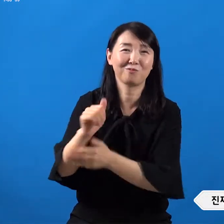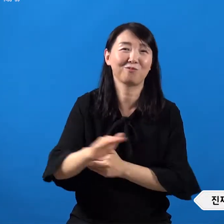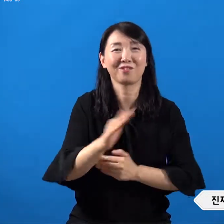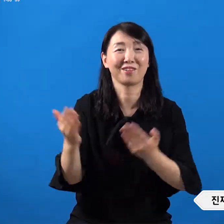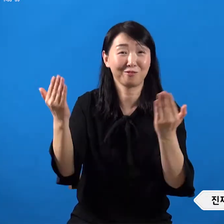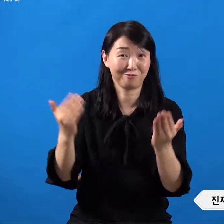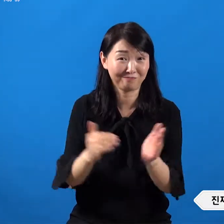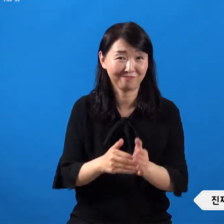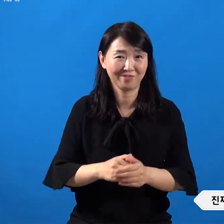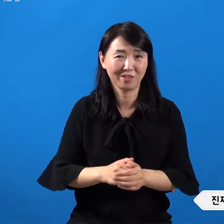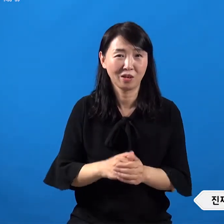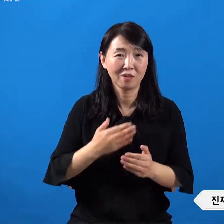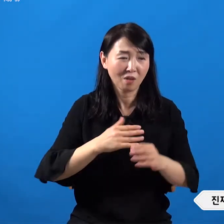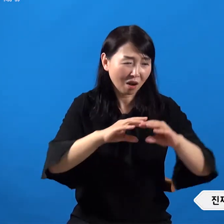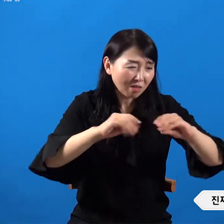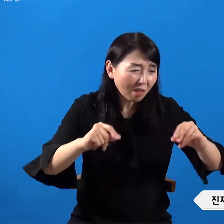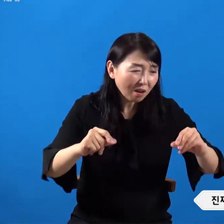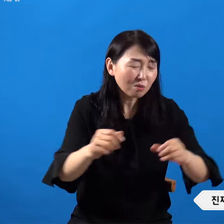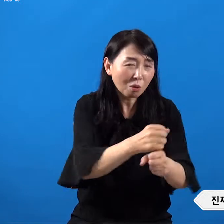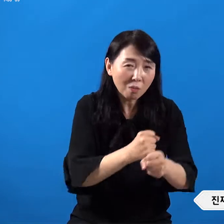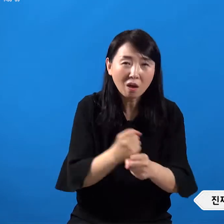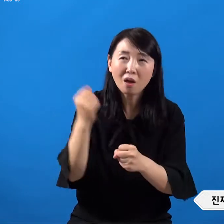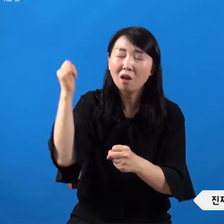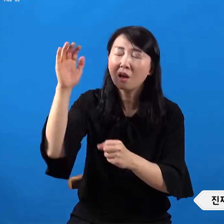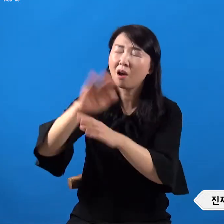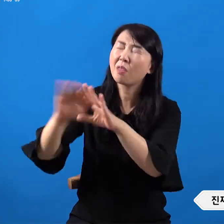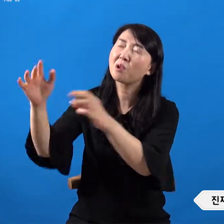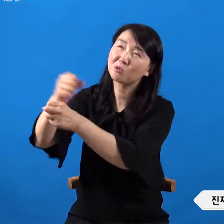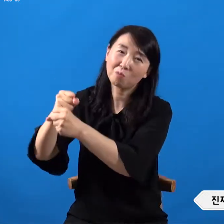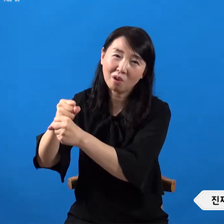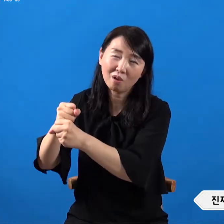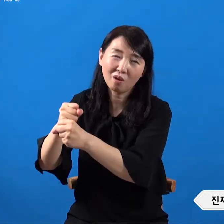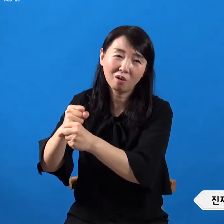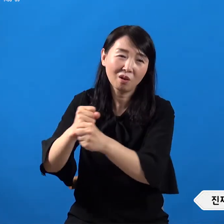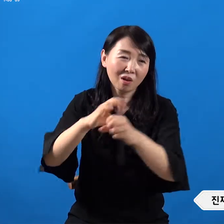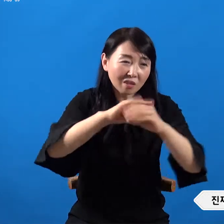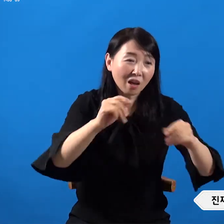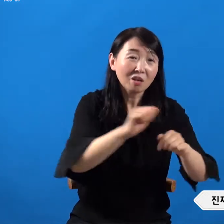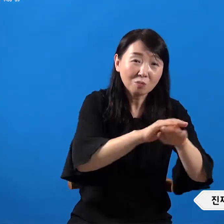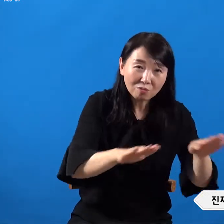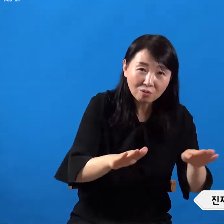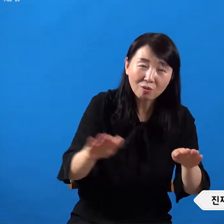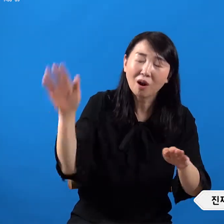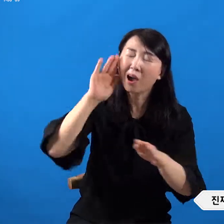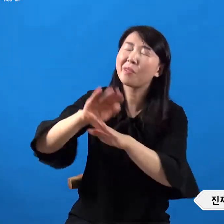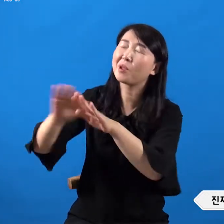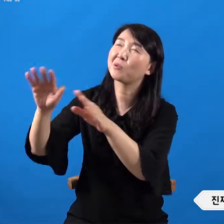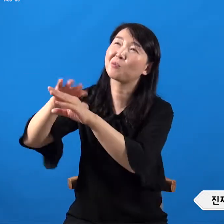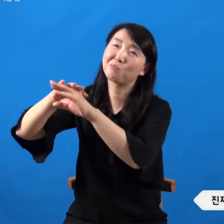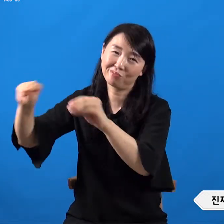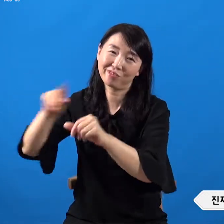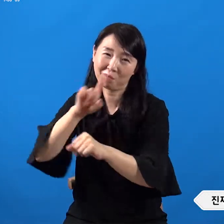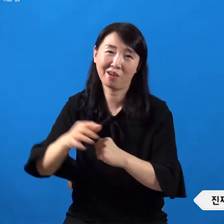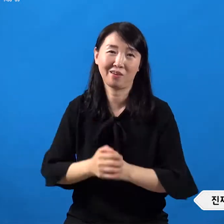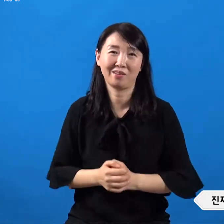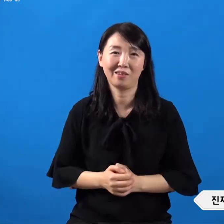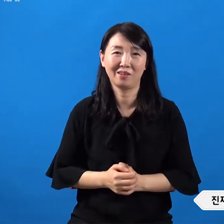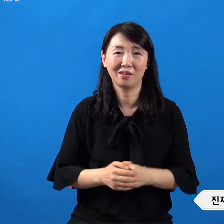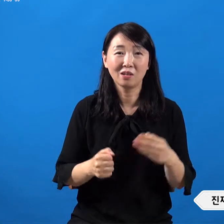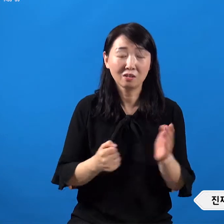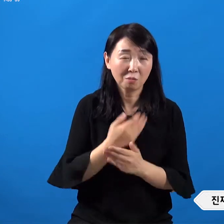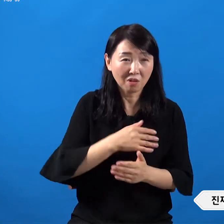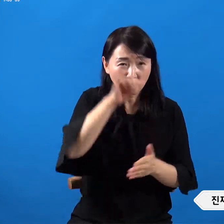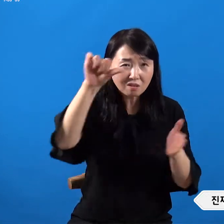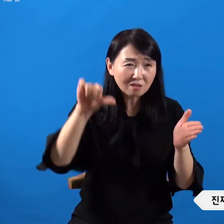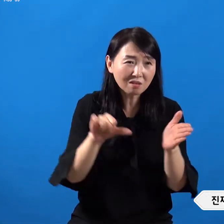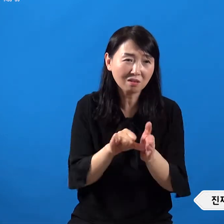하나님이 우리에게 주십니다. 내가 땅에서 매면 하늘에서도 매일 것이요 땅에서 풀면 하늘에서도 풀리리라 말씀하시며